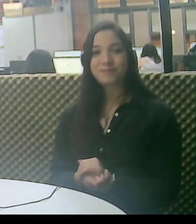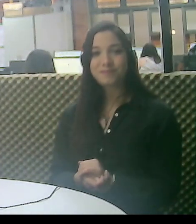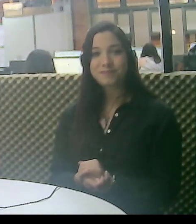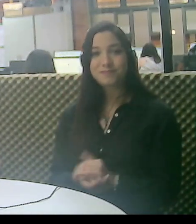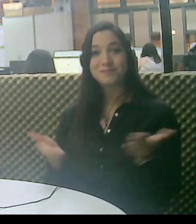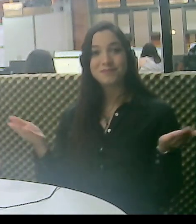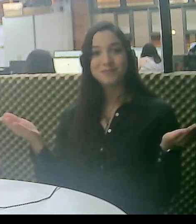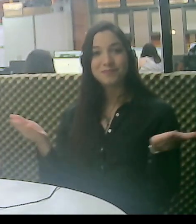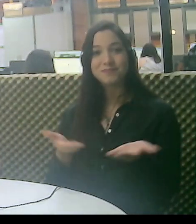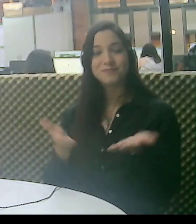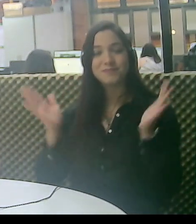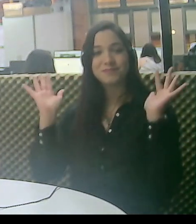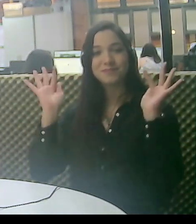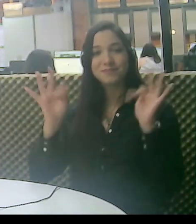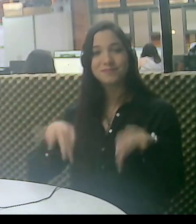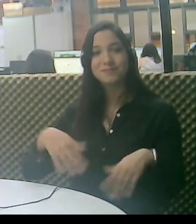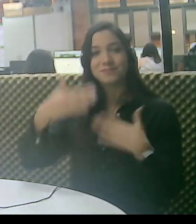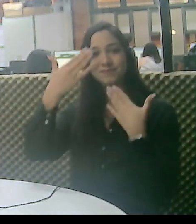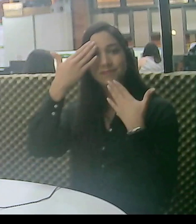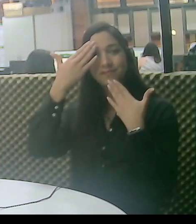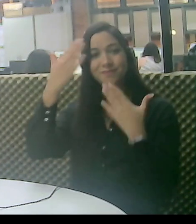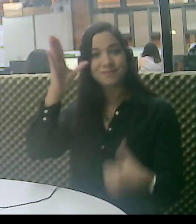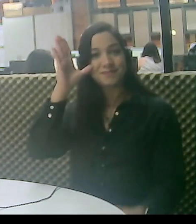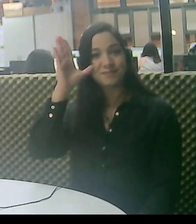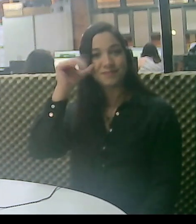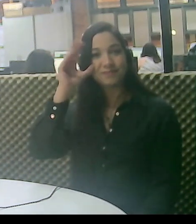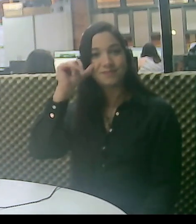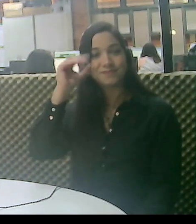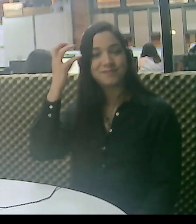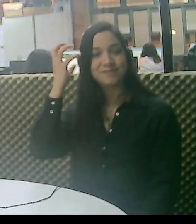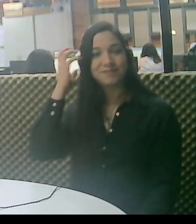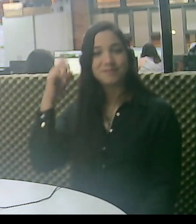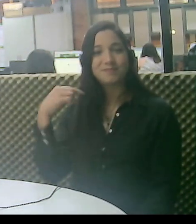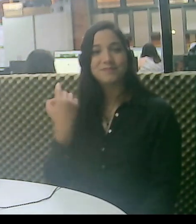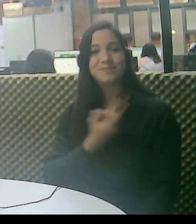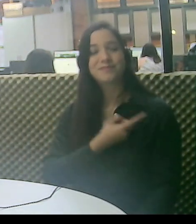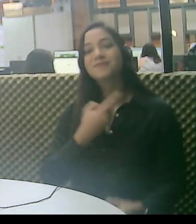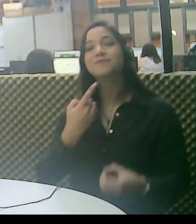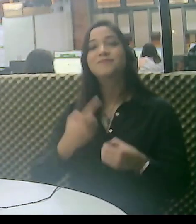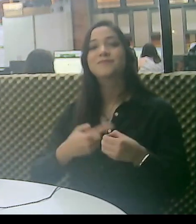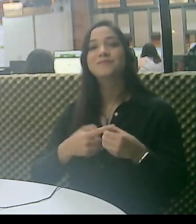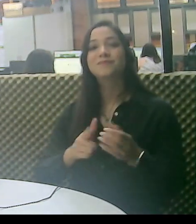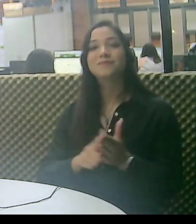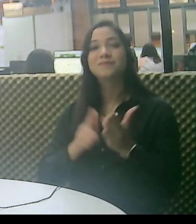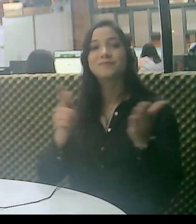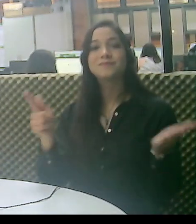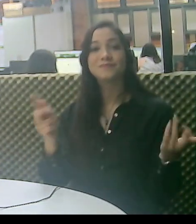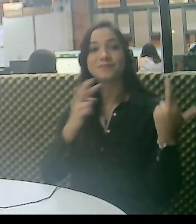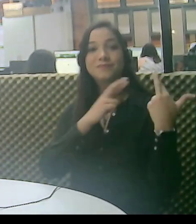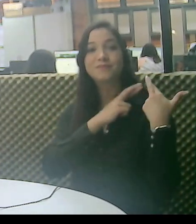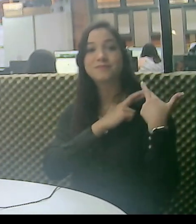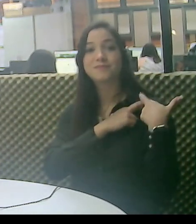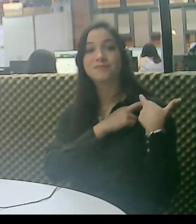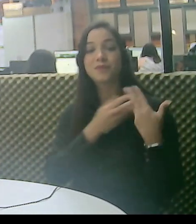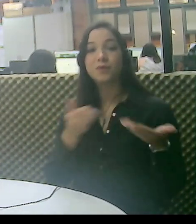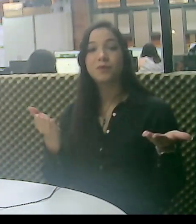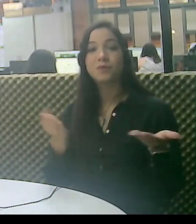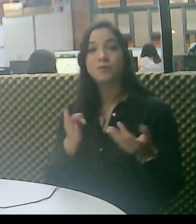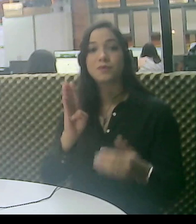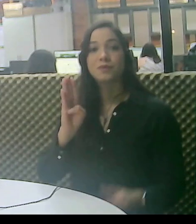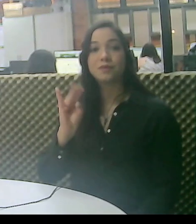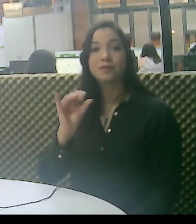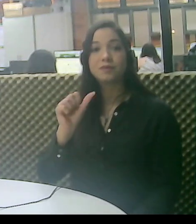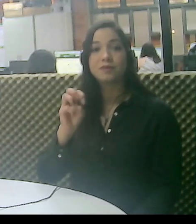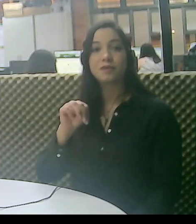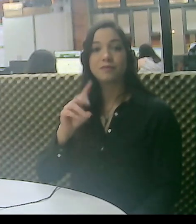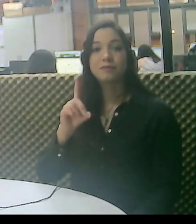notícias. E a edição de hoje fica por aqui. Obrigado pela sua audiência, Rádio Nossa Cidade. Jornalista responsável pela edição, Bia